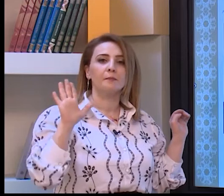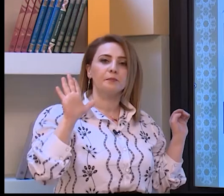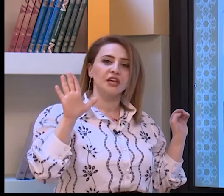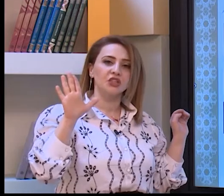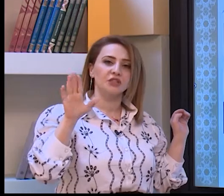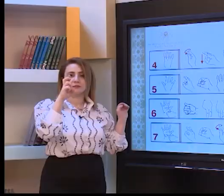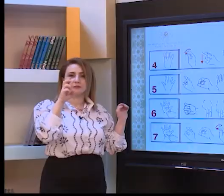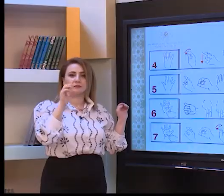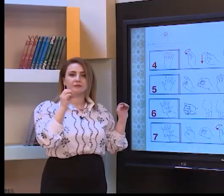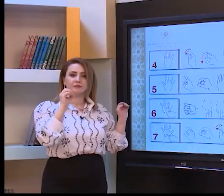5